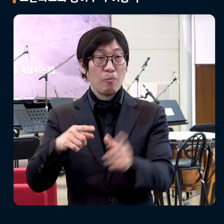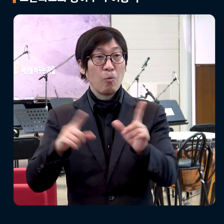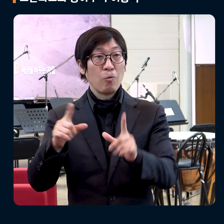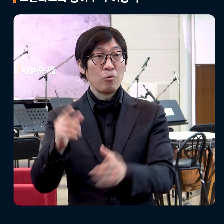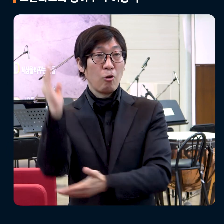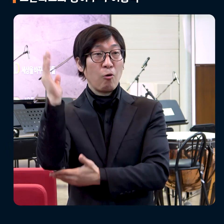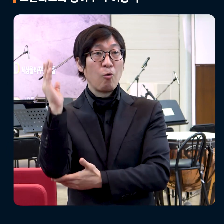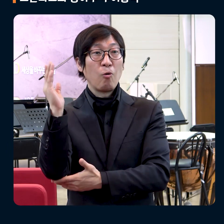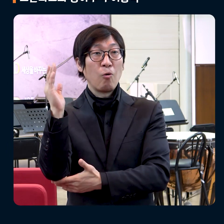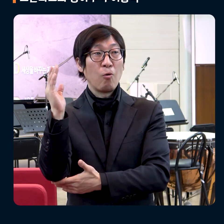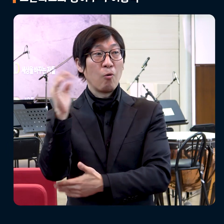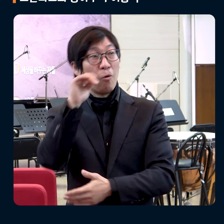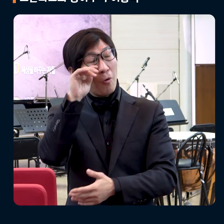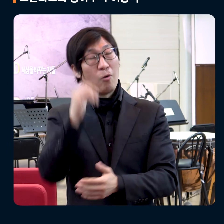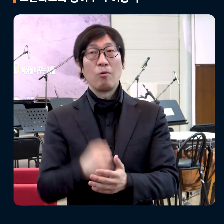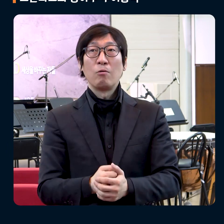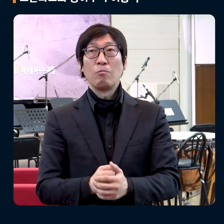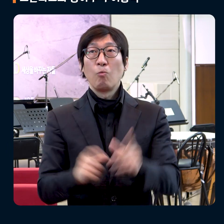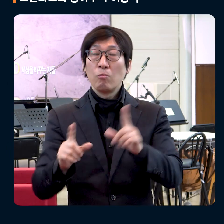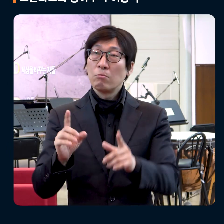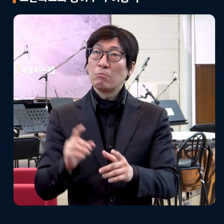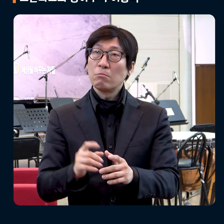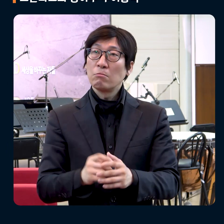같아요. 설교하고 계셨던 것 같아요.